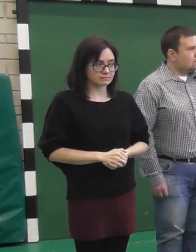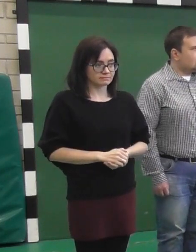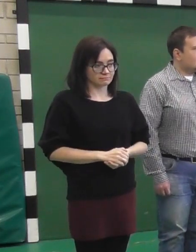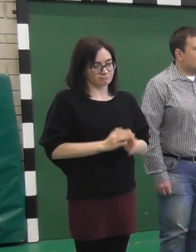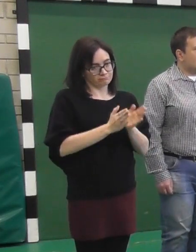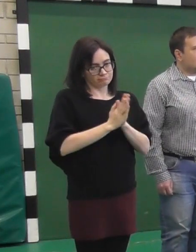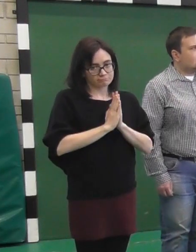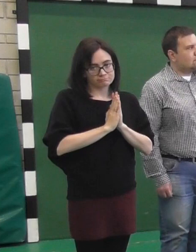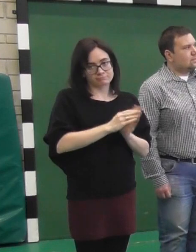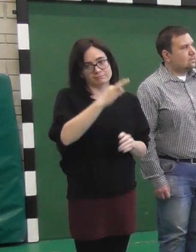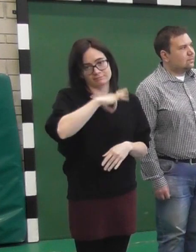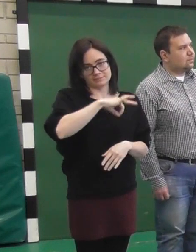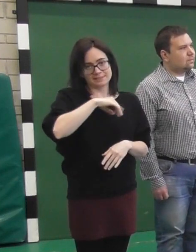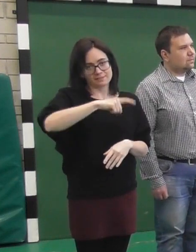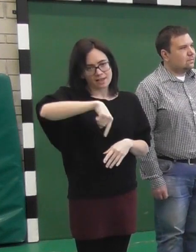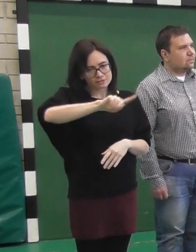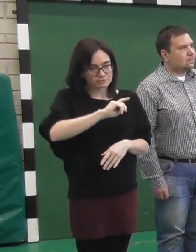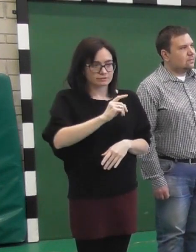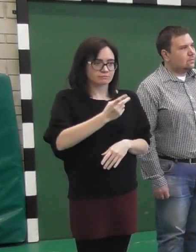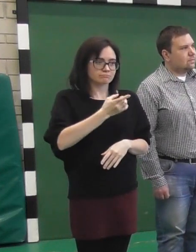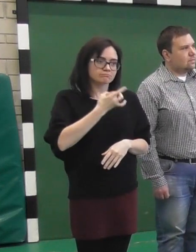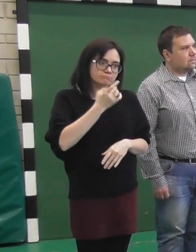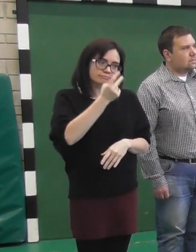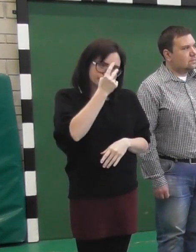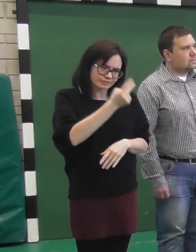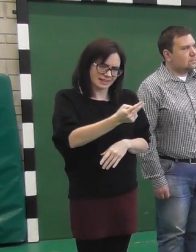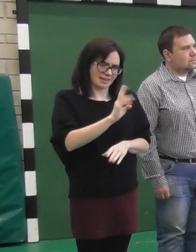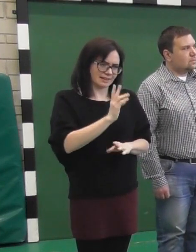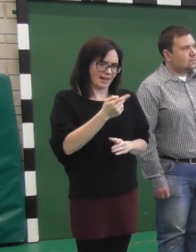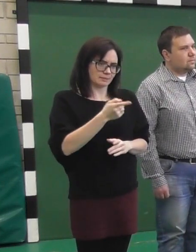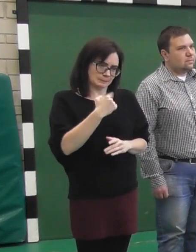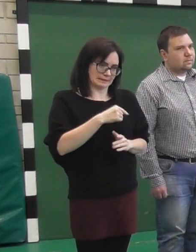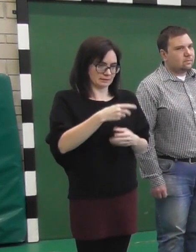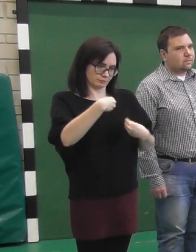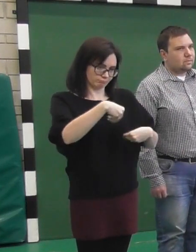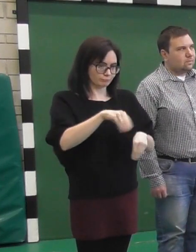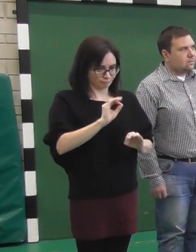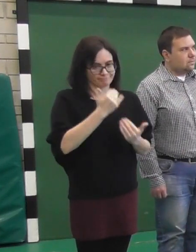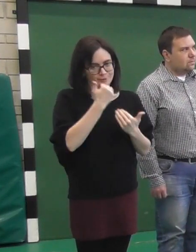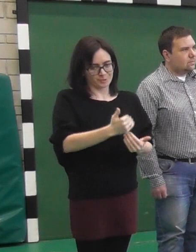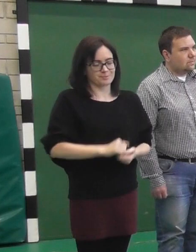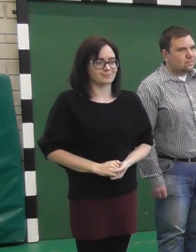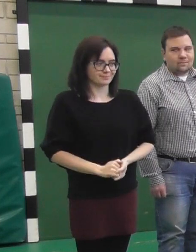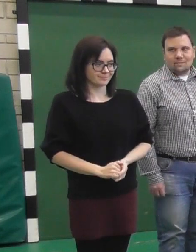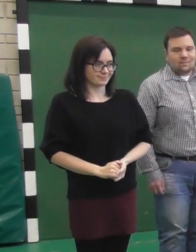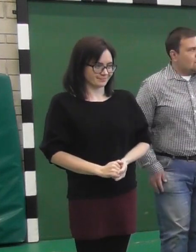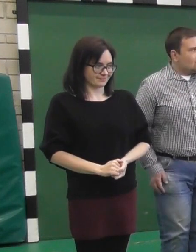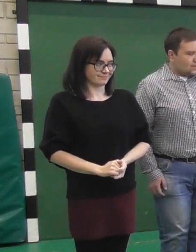Legyetek szívesek, figyelmesen hallgassátok és figyeljétek az előadást. Köszönöm.